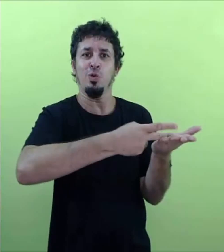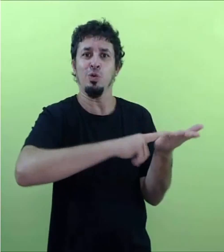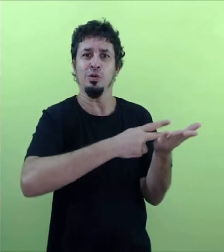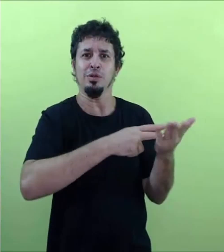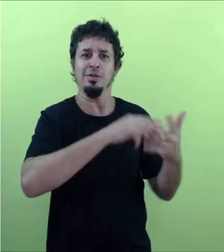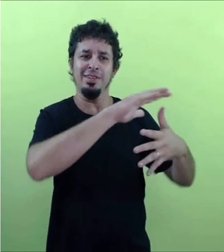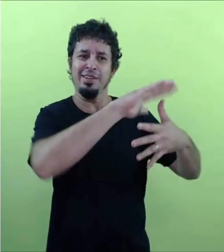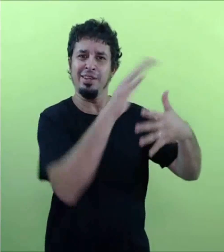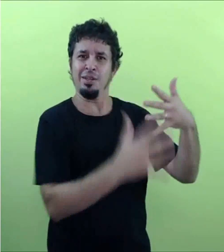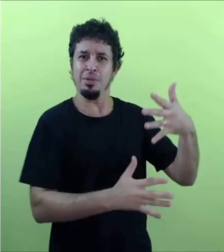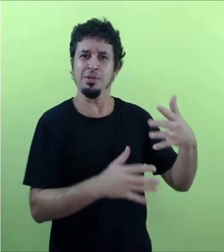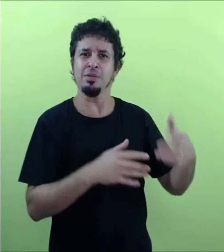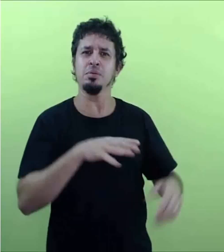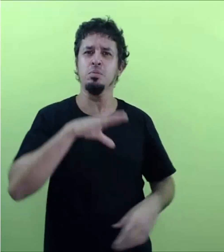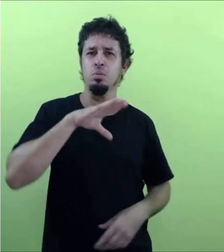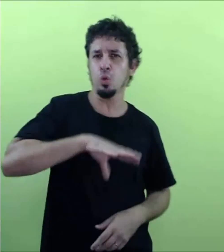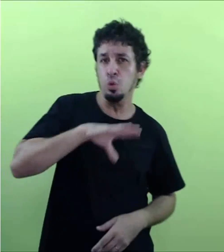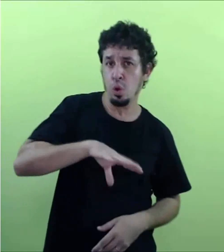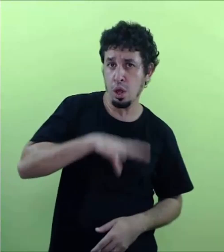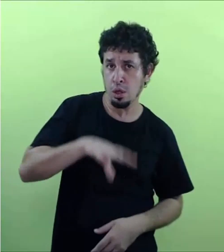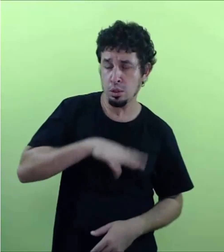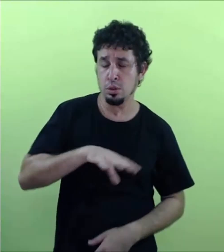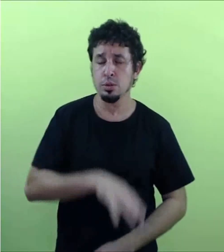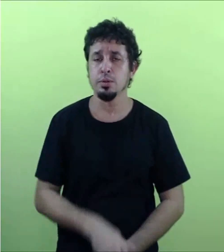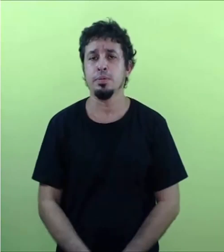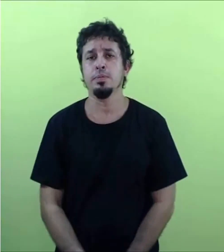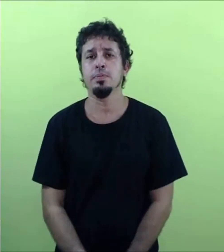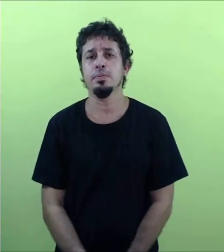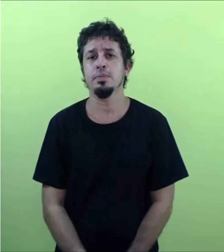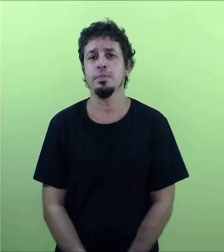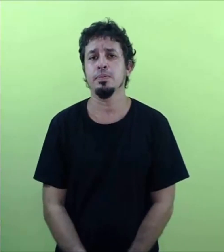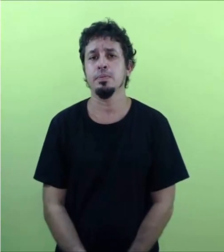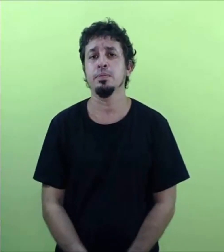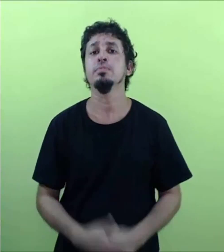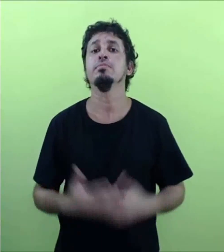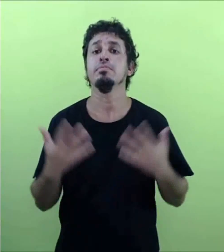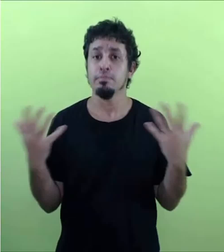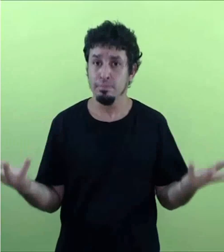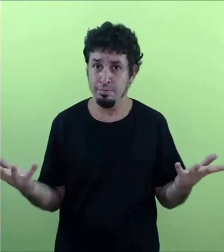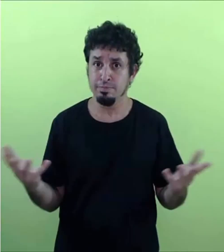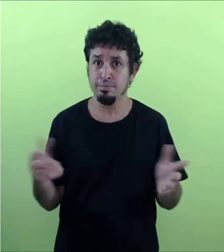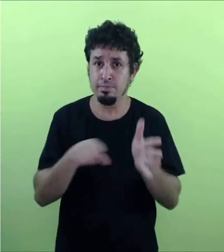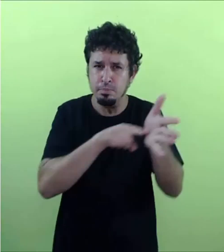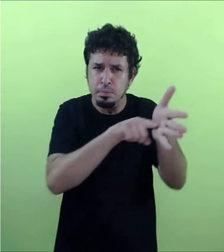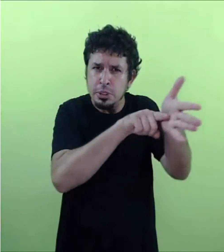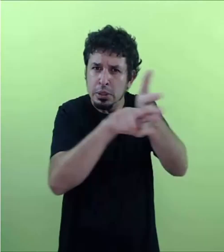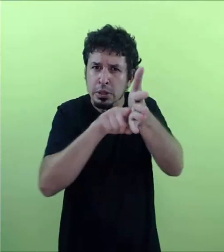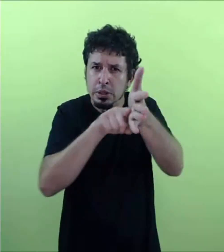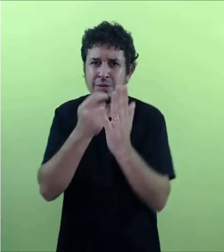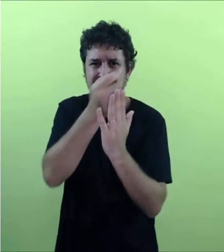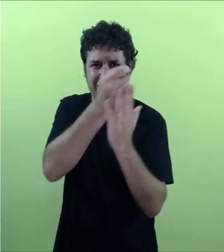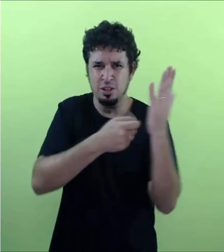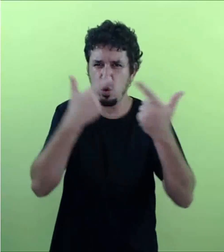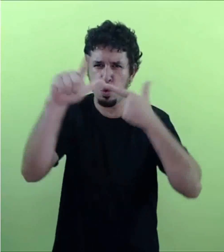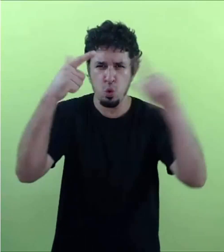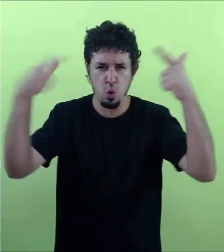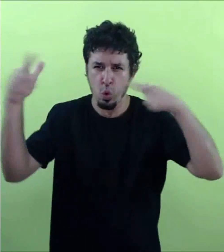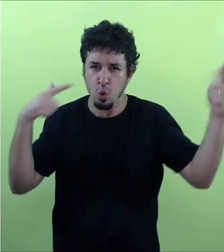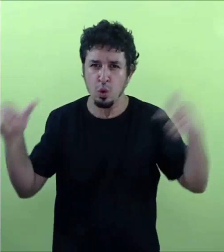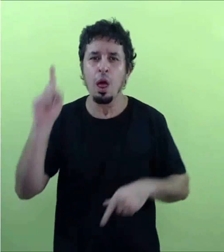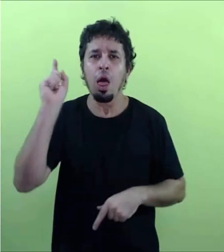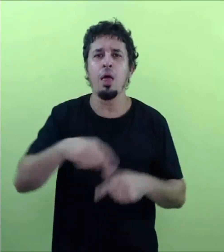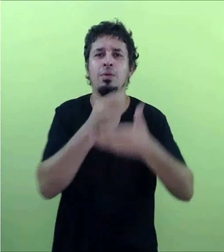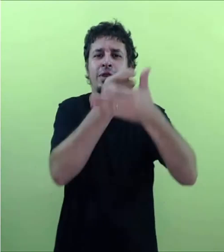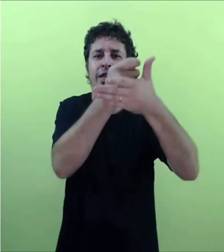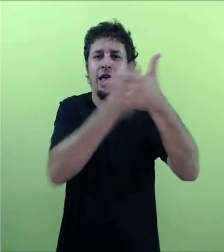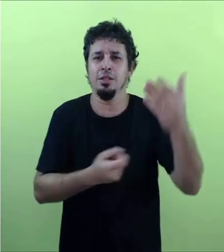do parlinguístico Libras Língua Portuguesa. Visto que a consulta a textos paralelos, isto é,